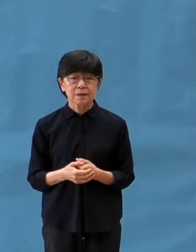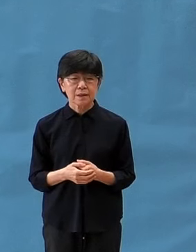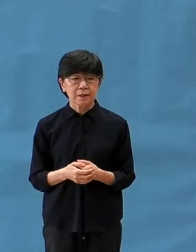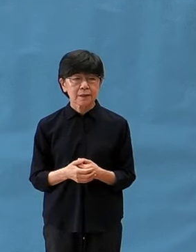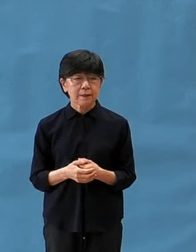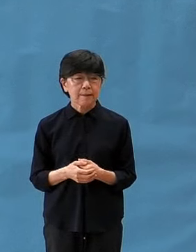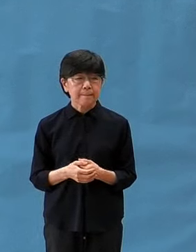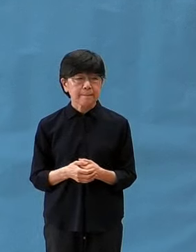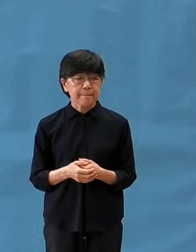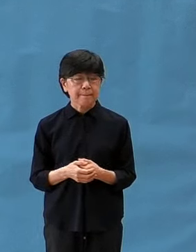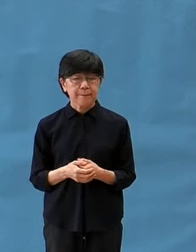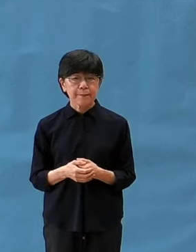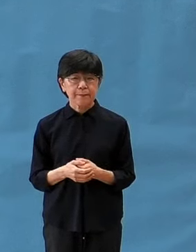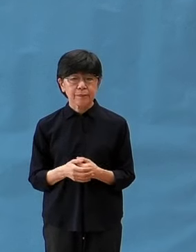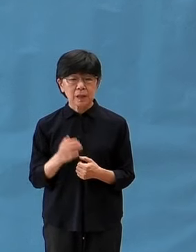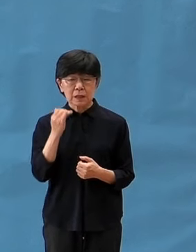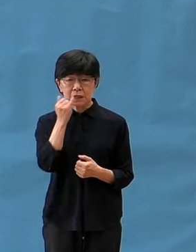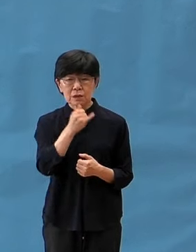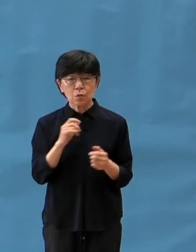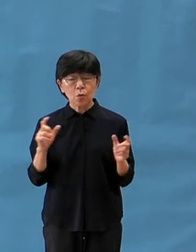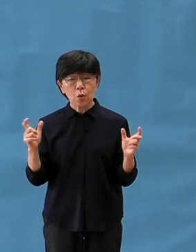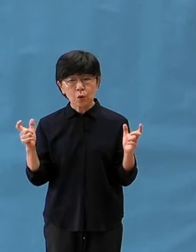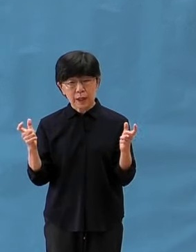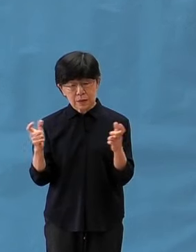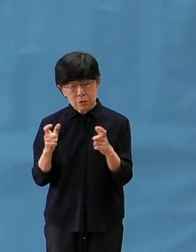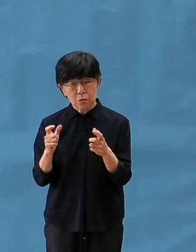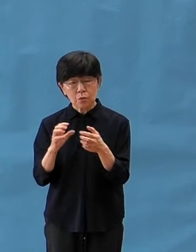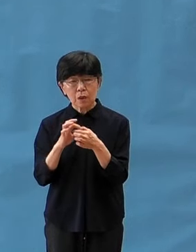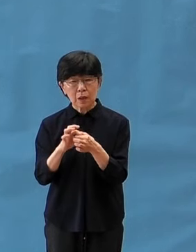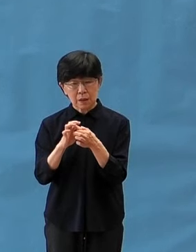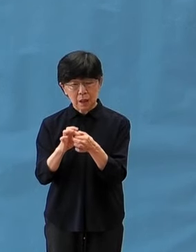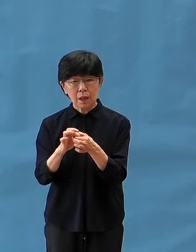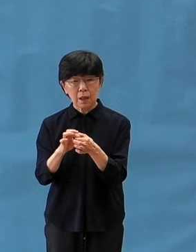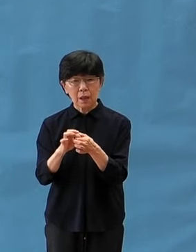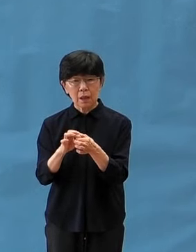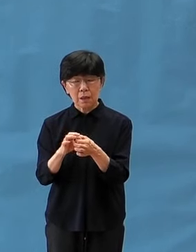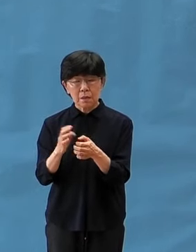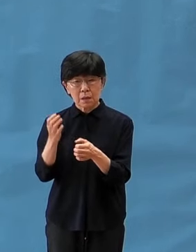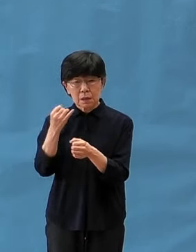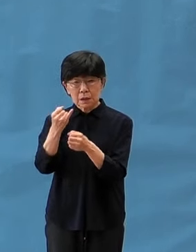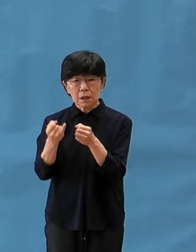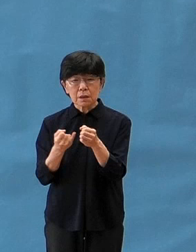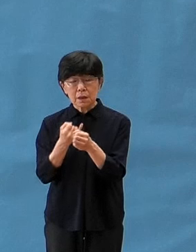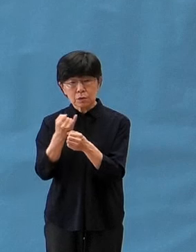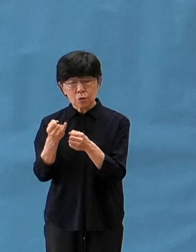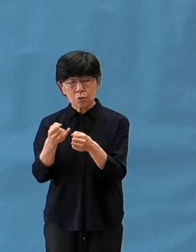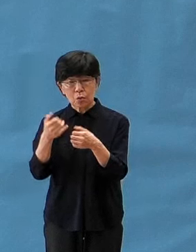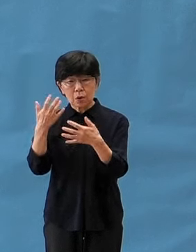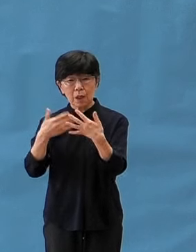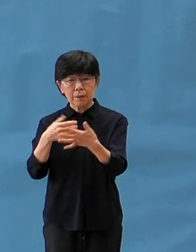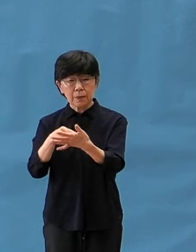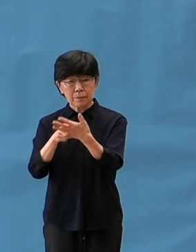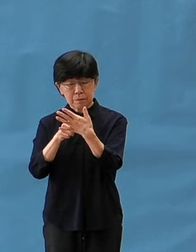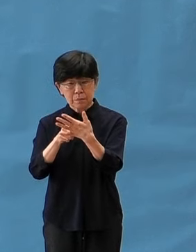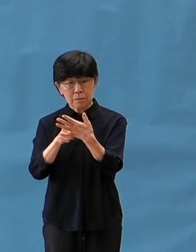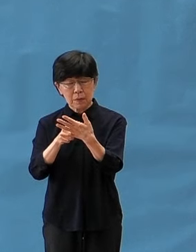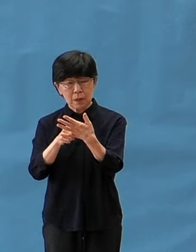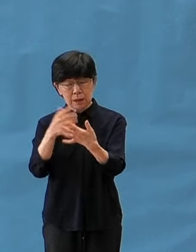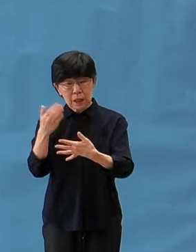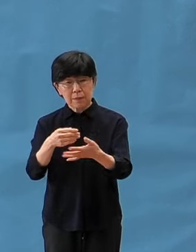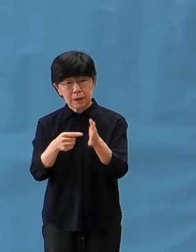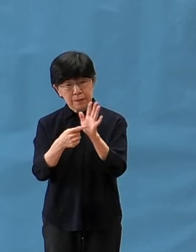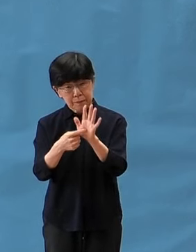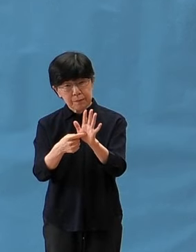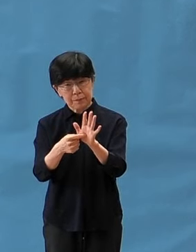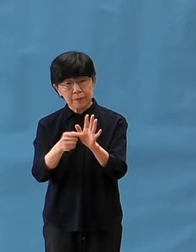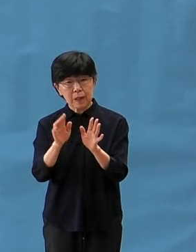ありがとうございます。人口減少の議論の関連で、先日インターネットの配信番組に2度目のご出演をされたことについて